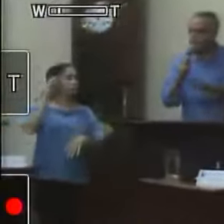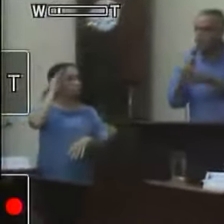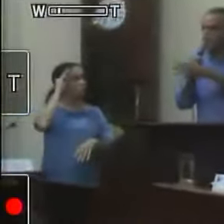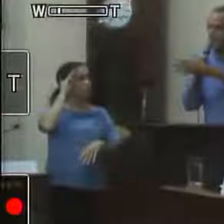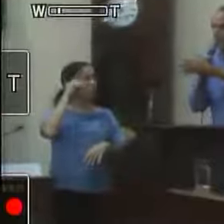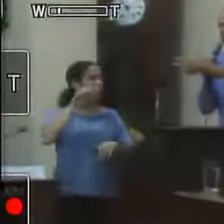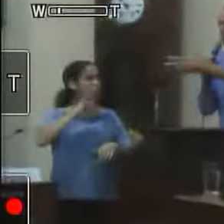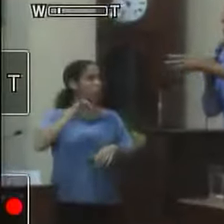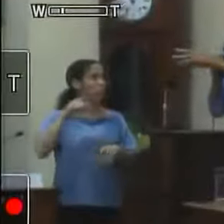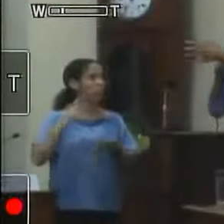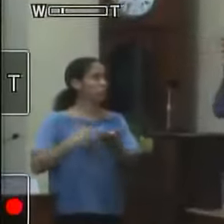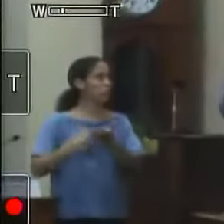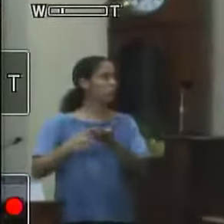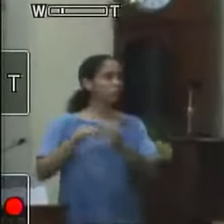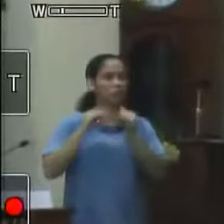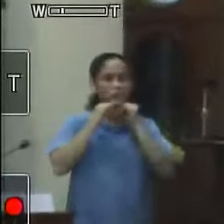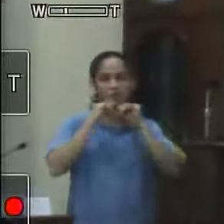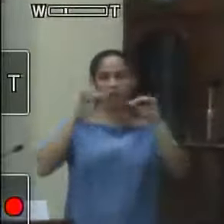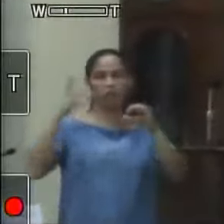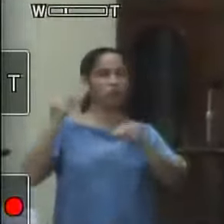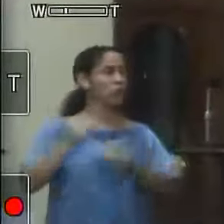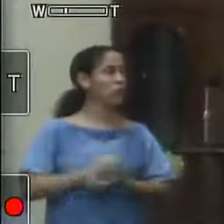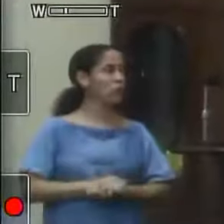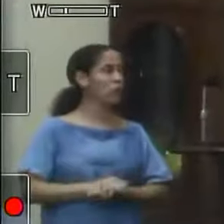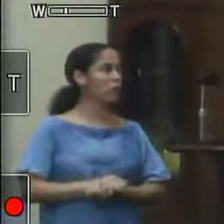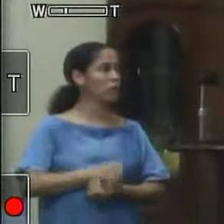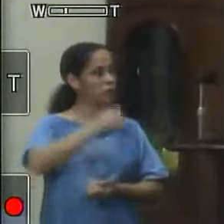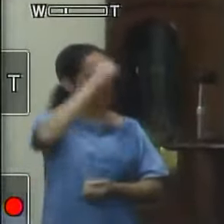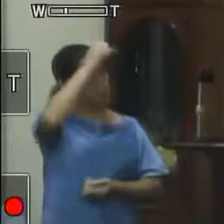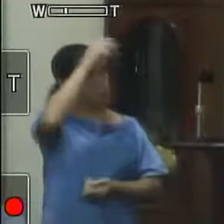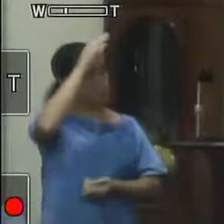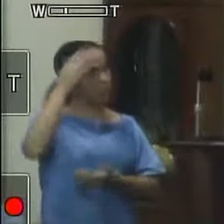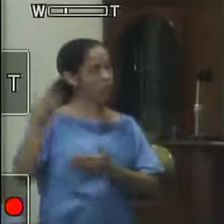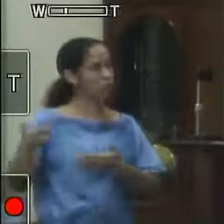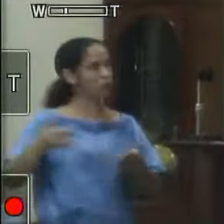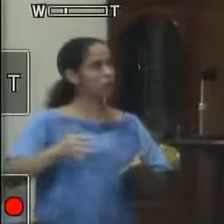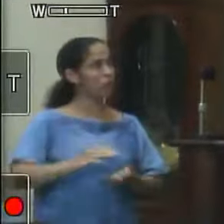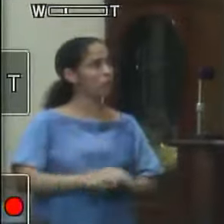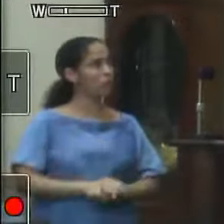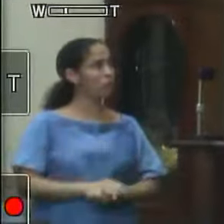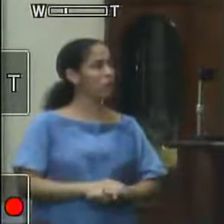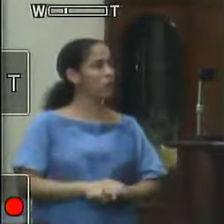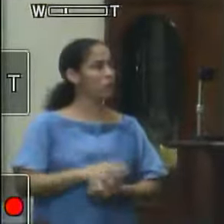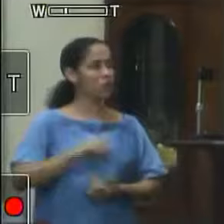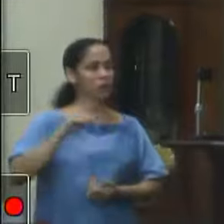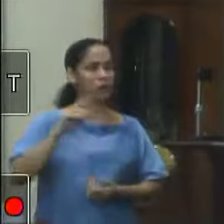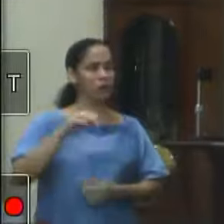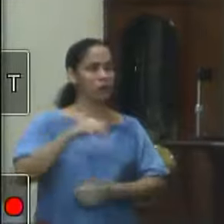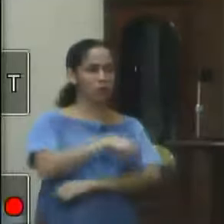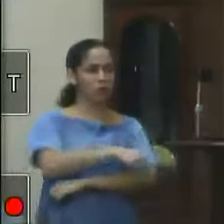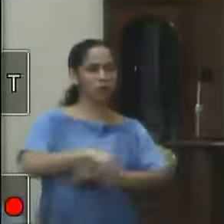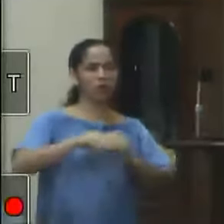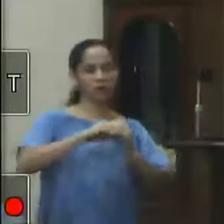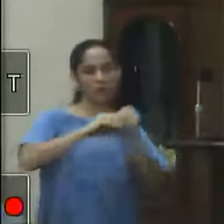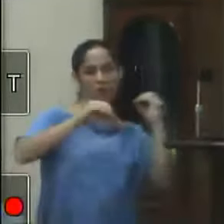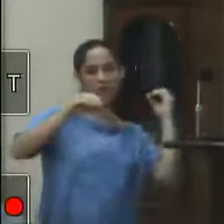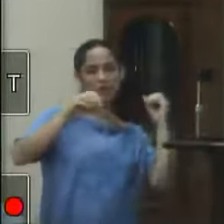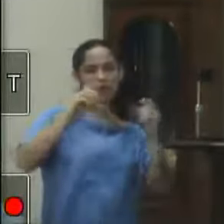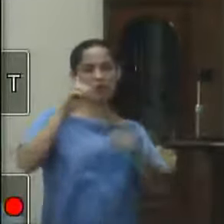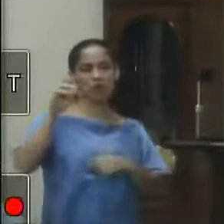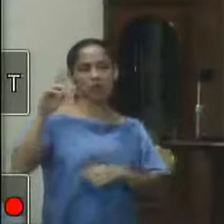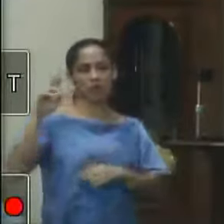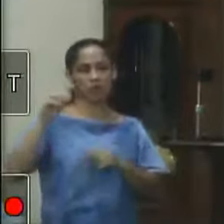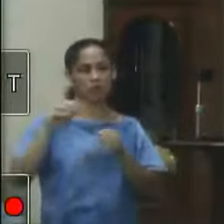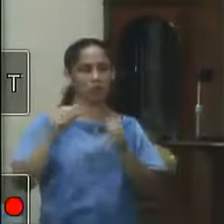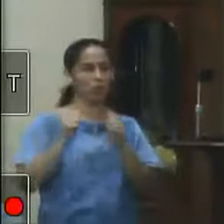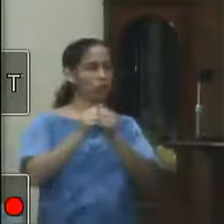for confirmado, eu vou comunicar a todos os vereadores, o prefeito deva receber o engenheiro do DR acompanhado de um técnico que